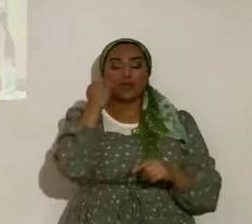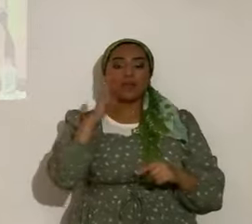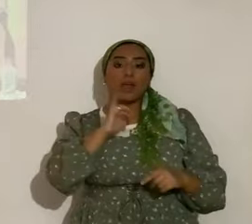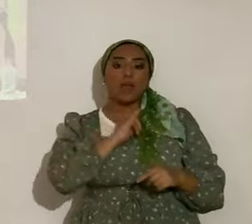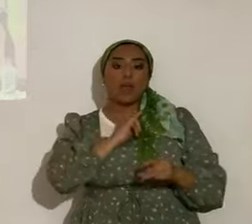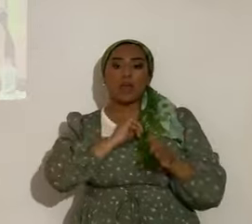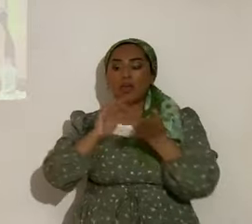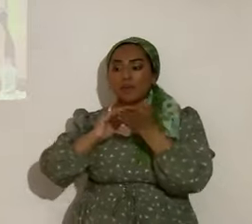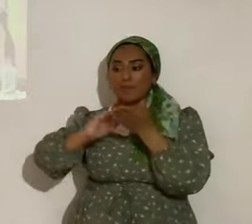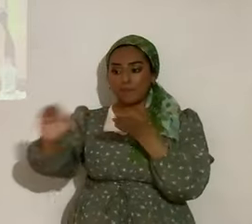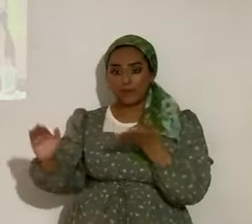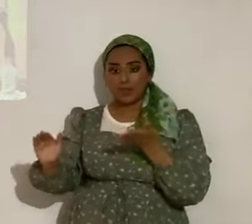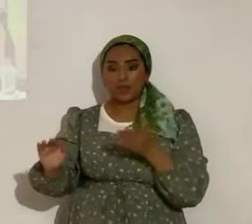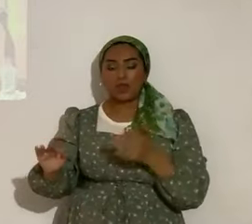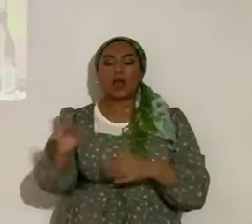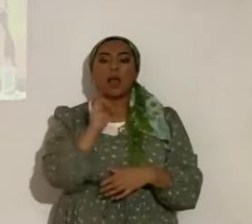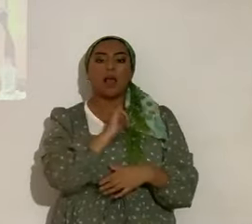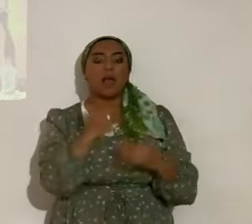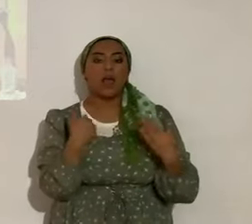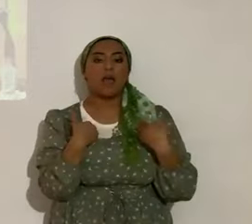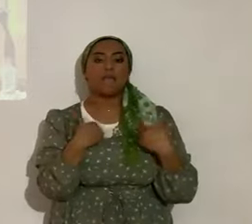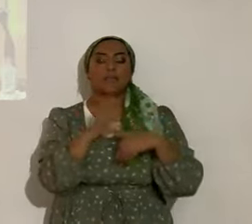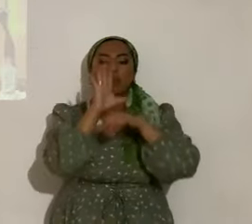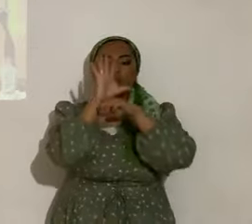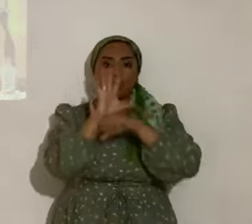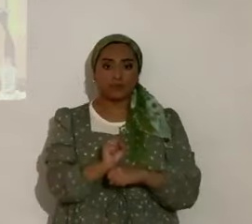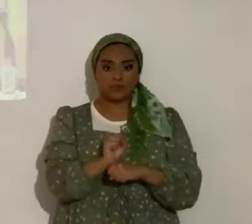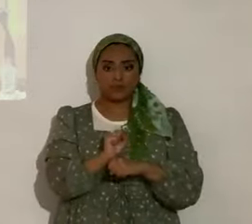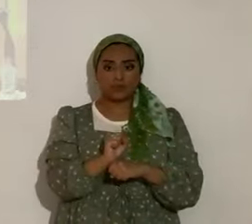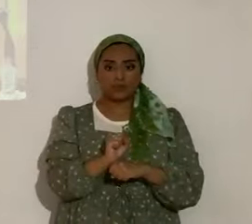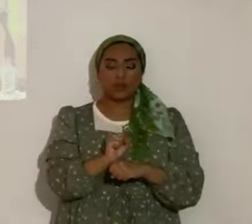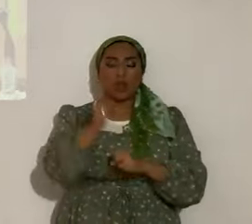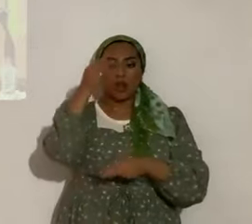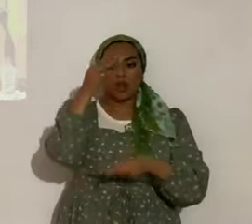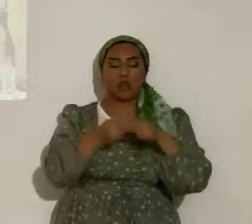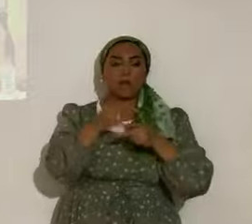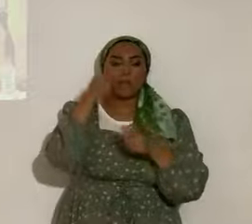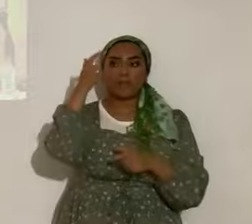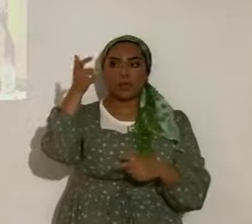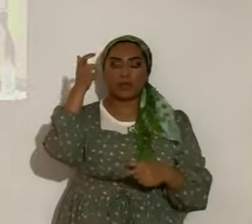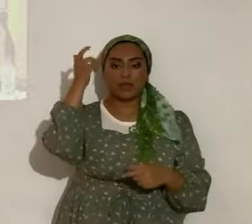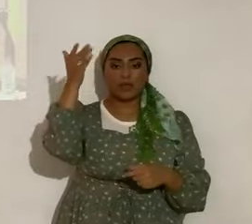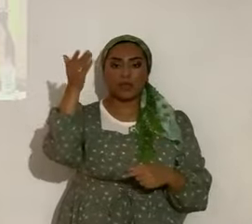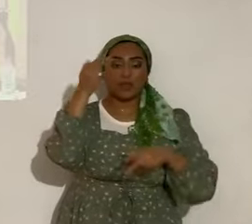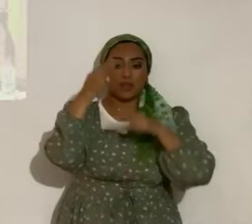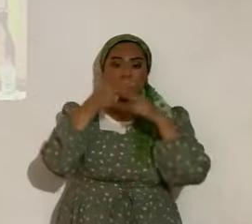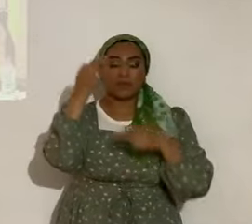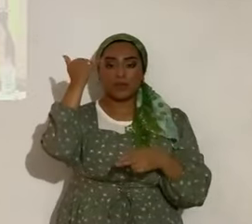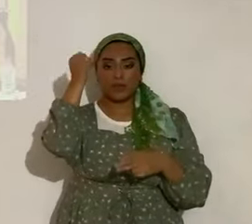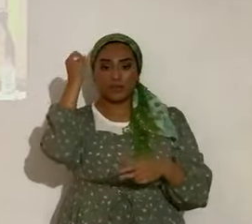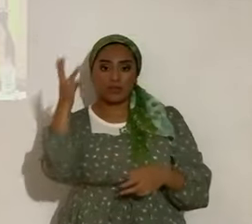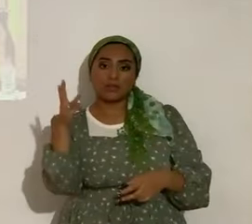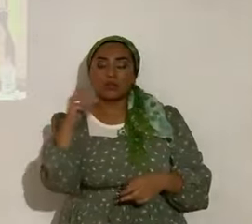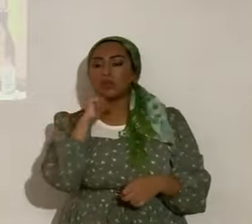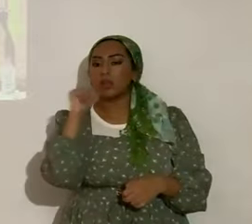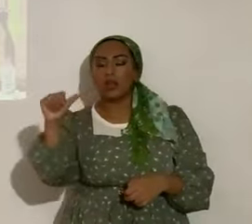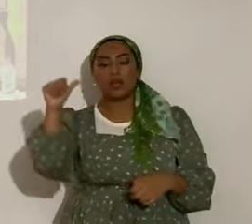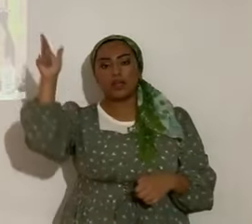perdono, yo tengo el dominio en el nombre de Yahshua. No lo tiene el